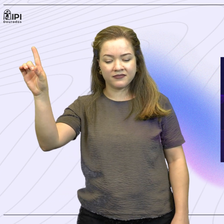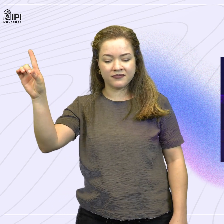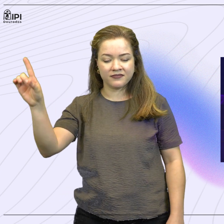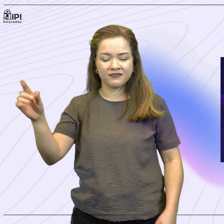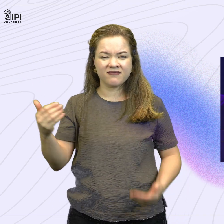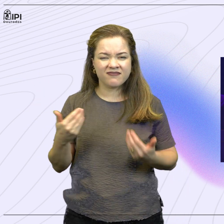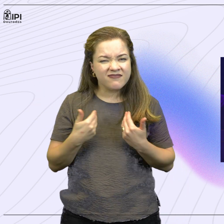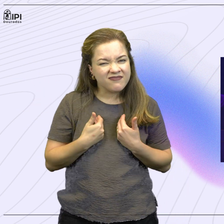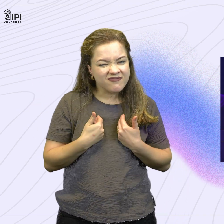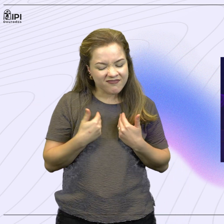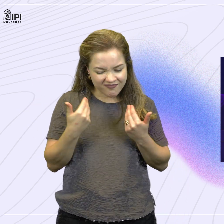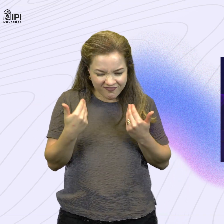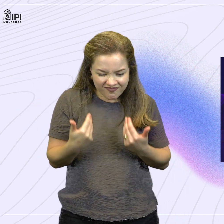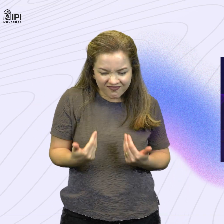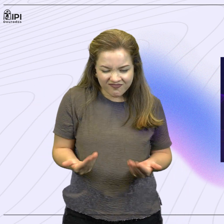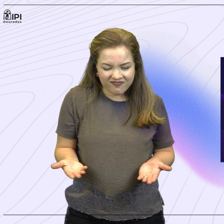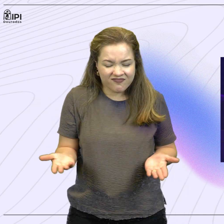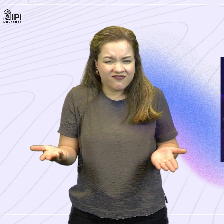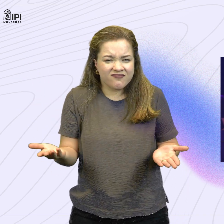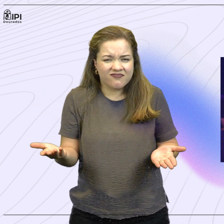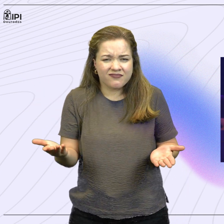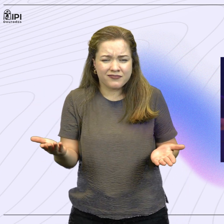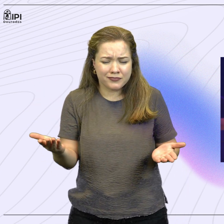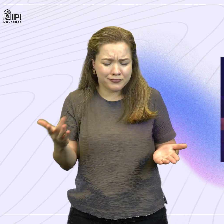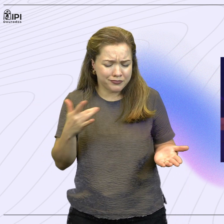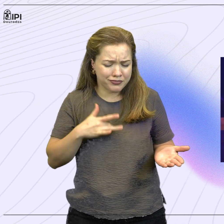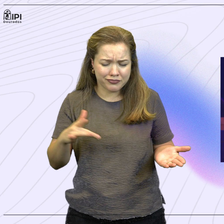Logo eu, um pobre